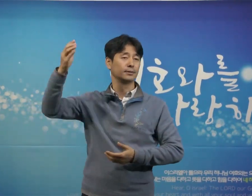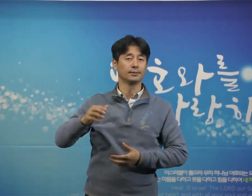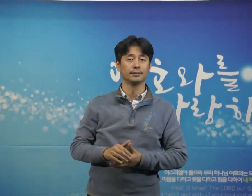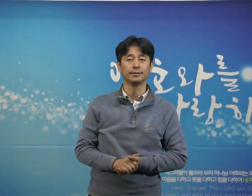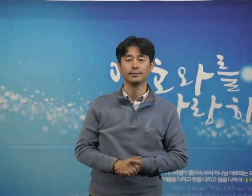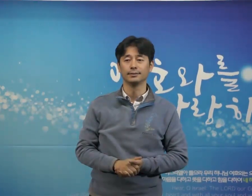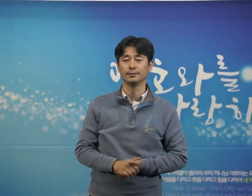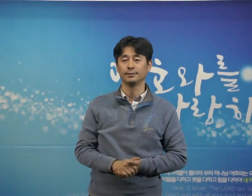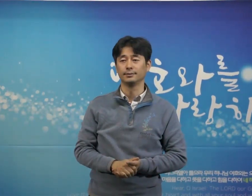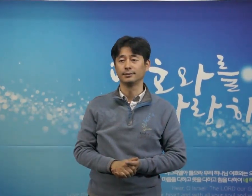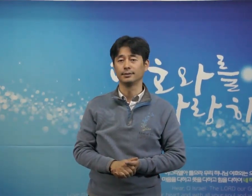기쁘게 받아주실 줄 믿습니다.